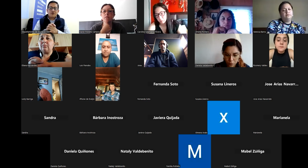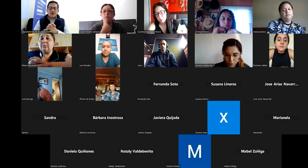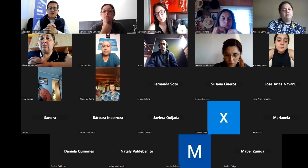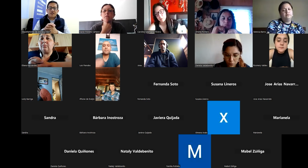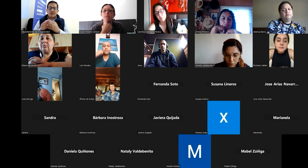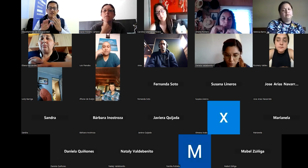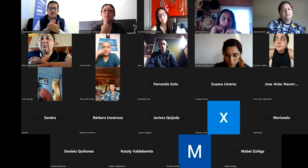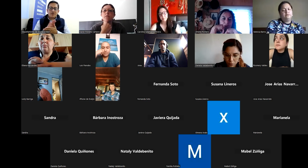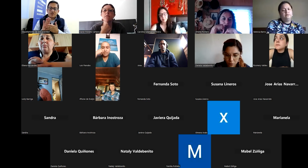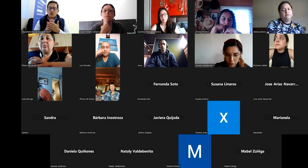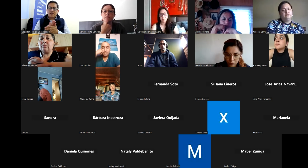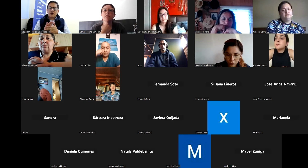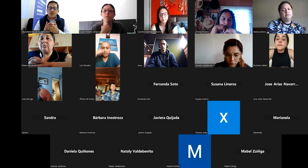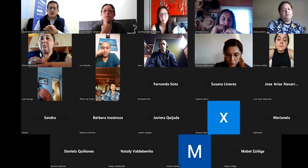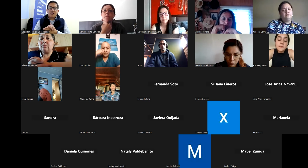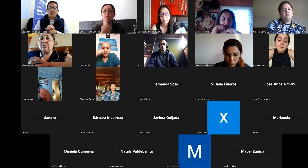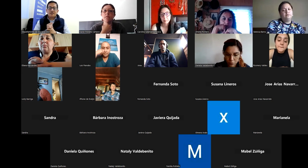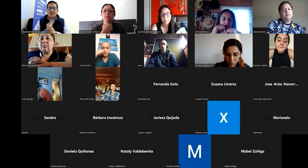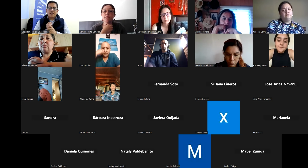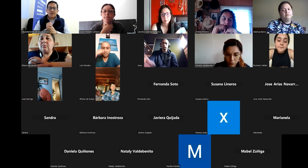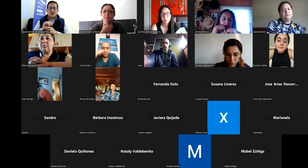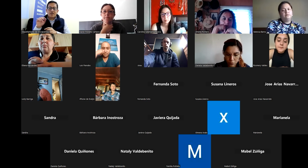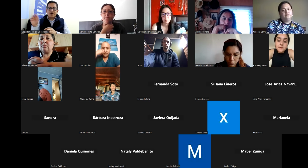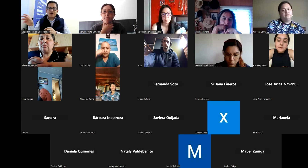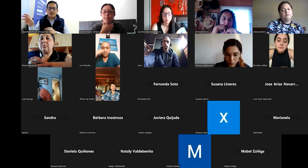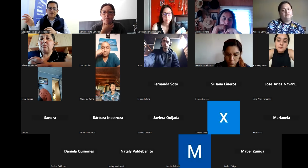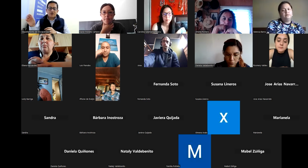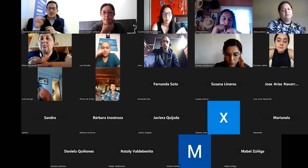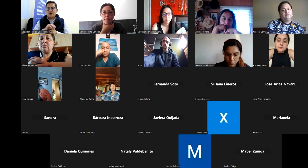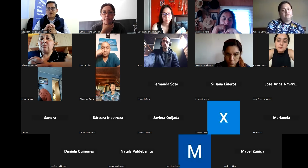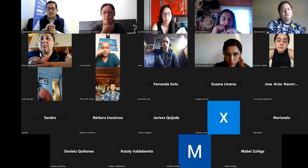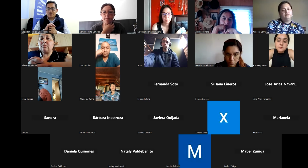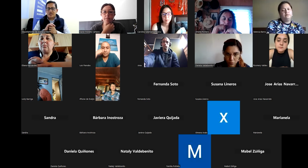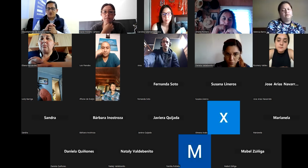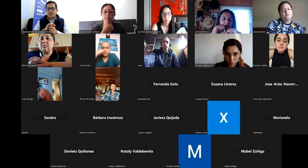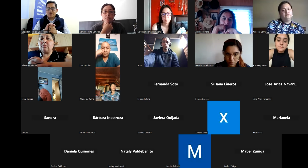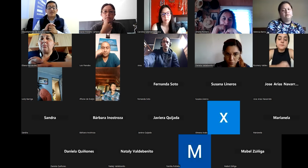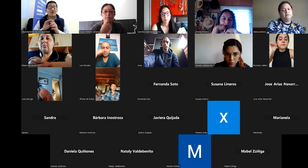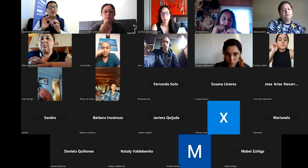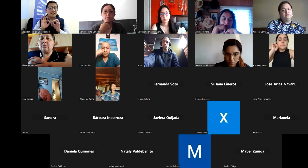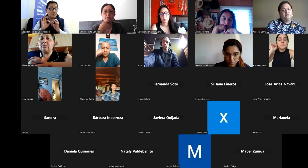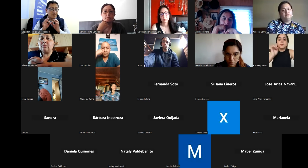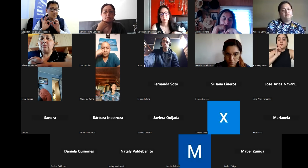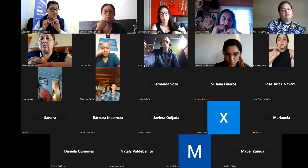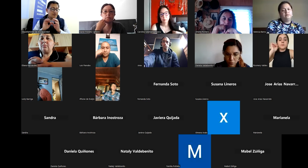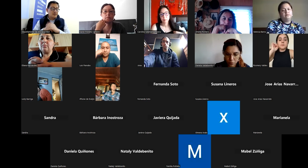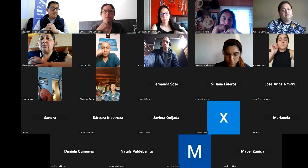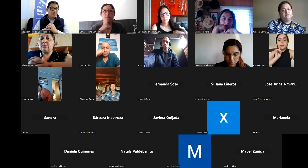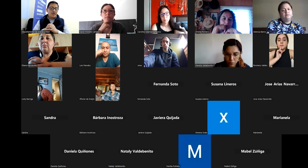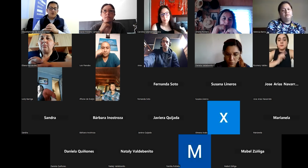profesora que también se comunica con ellos en lengua de señas y hay una tiene una una chica ayudante también tiene un intérprete en